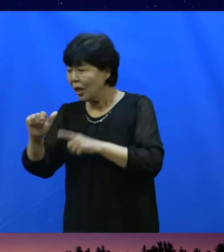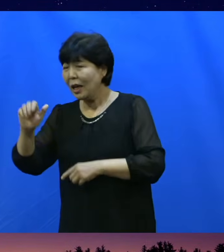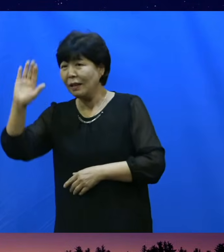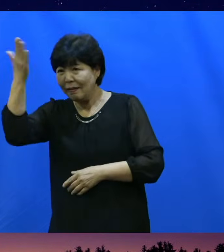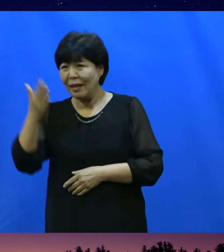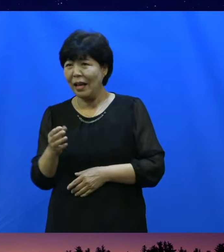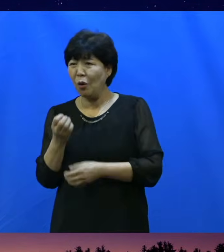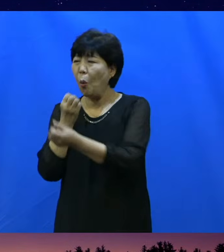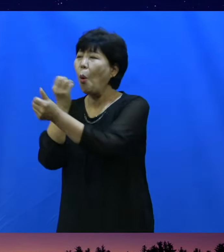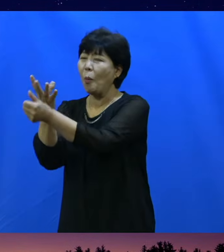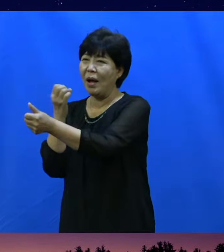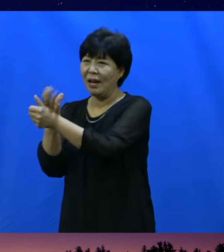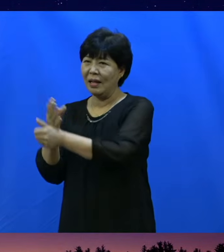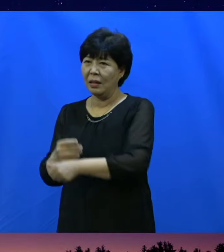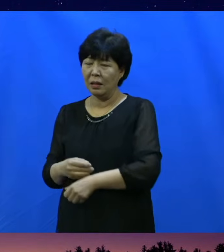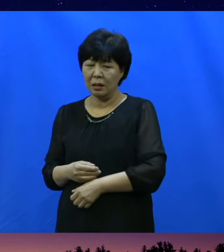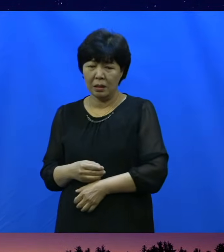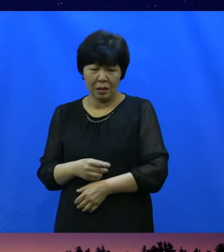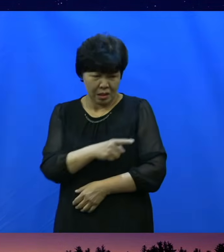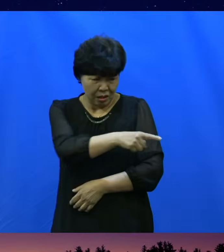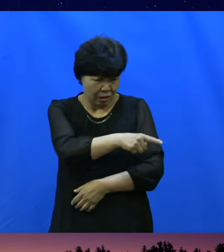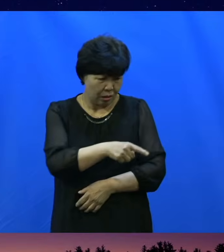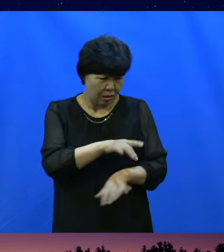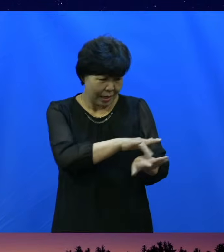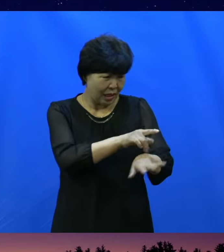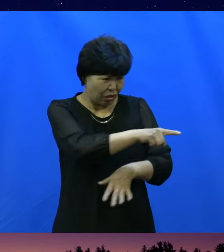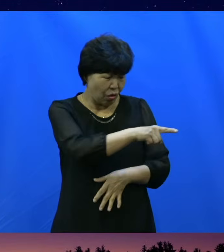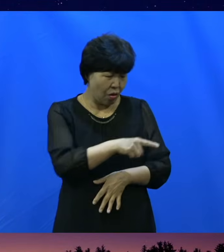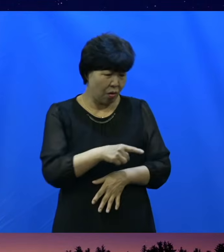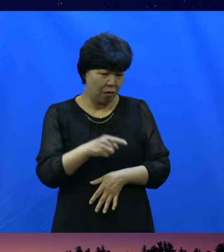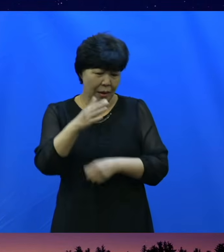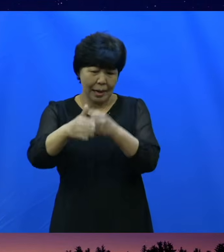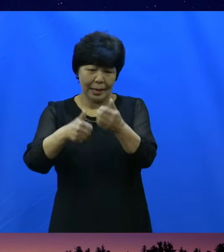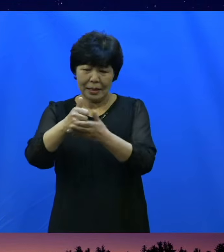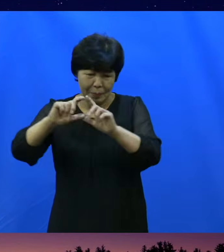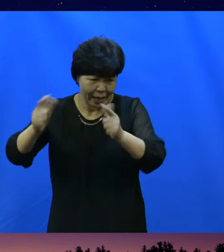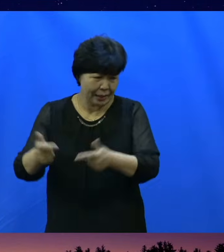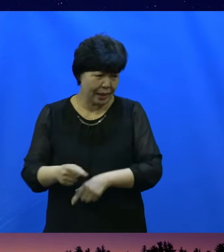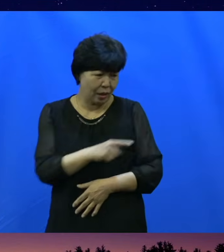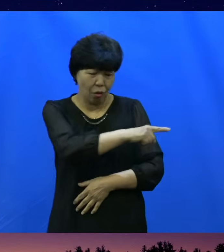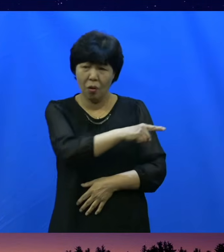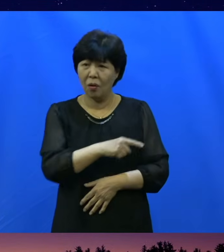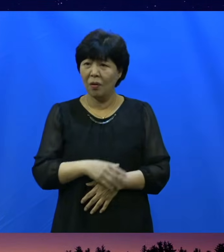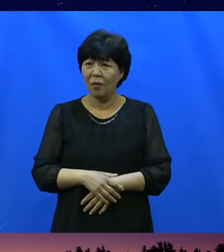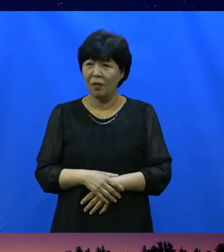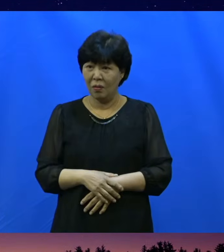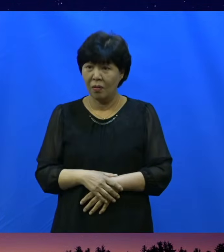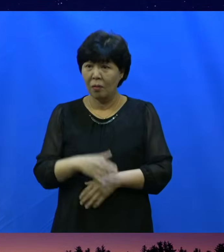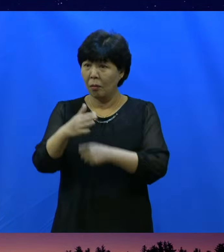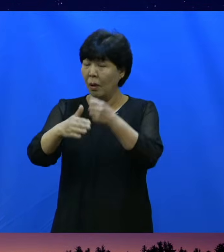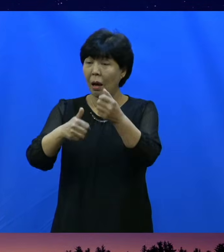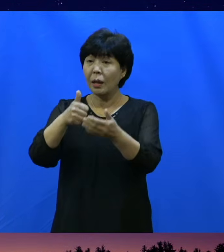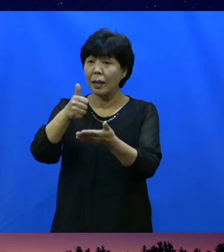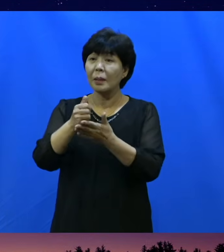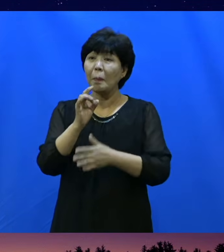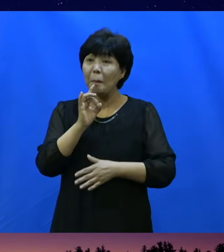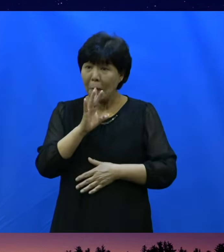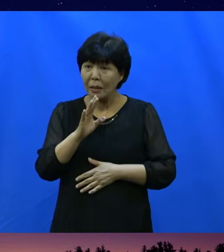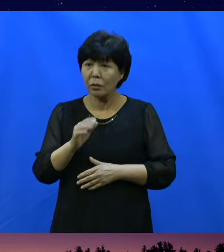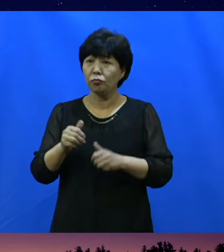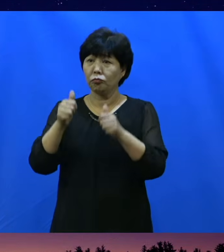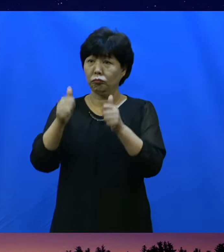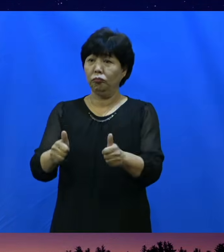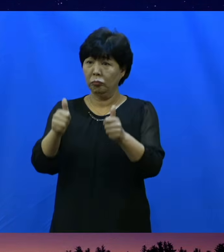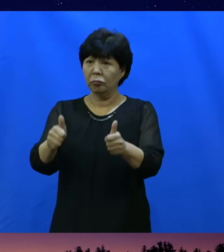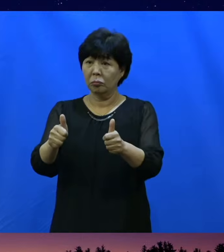내용이에요. 너는 하나님이 아니야. 사탄에게 책망을 하는 거예요. 너는 하나님이 아니야. 내가 내